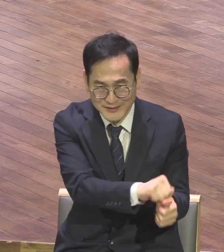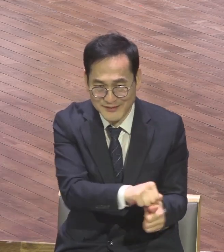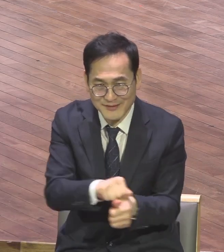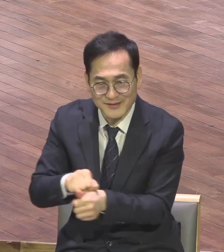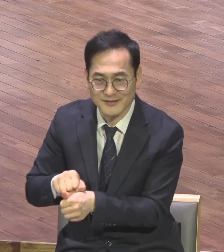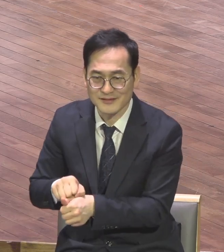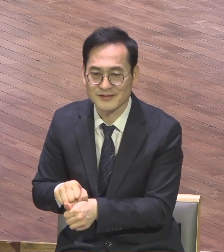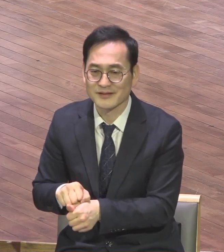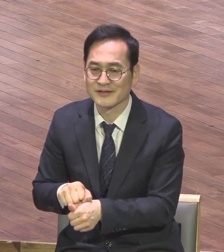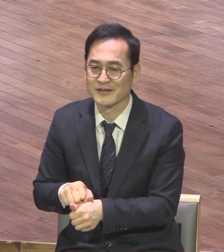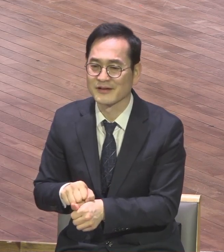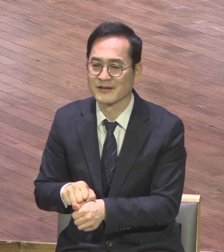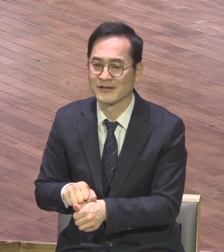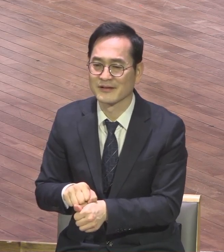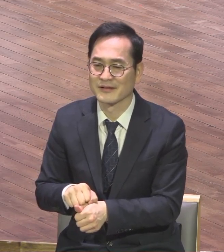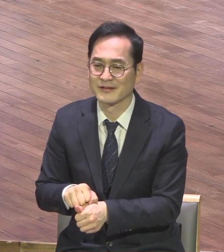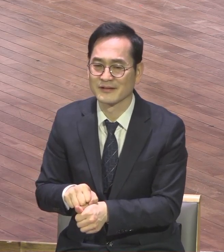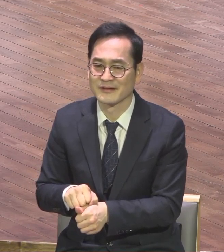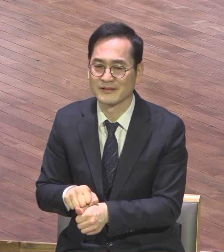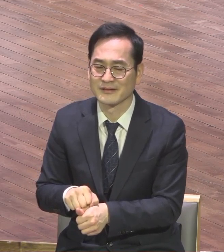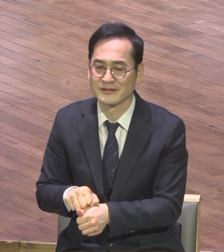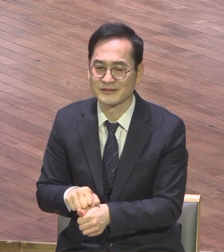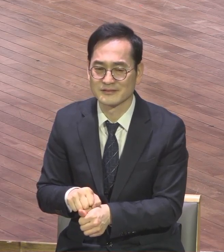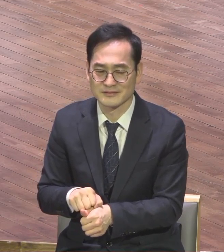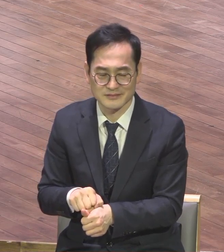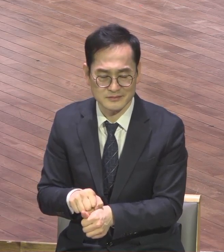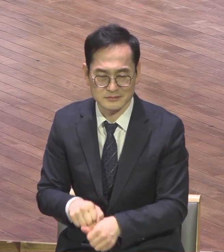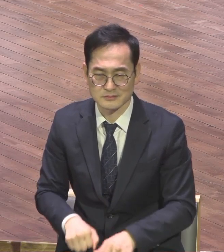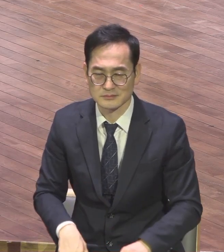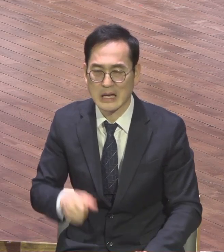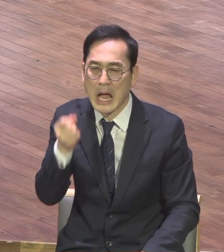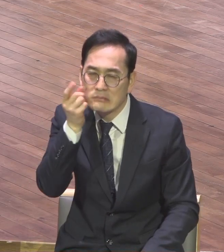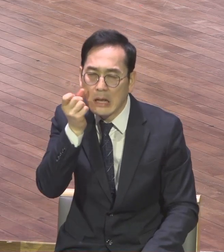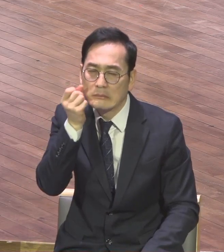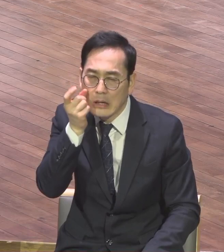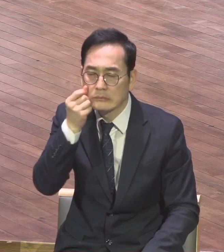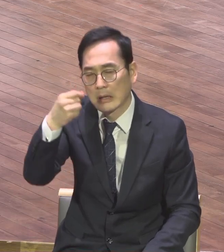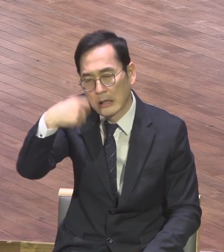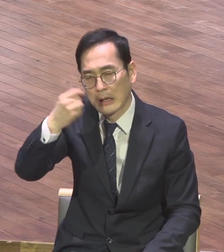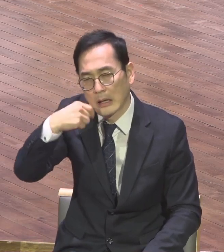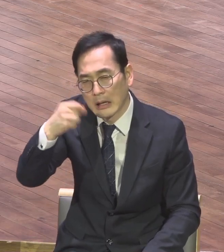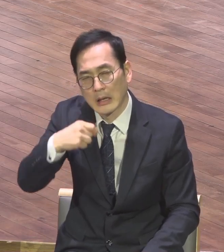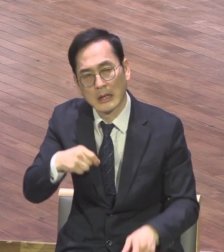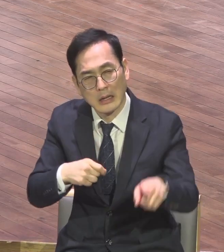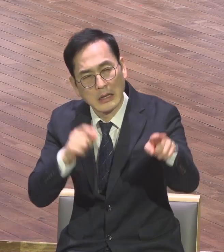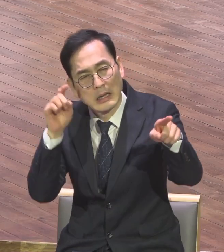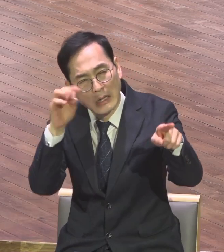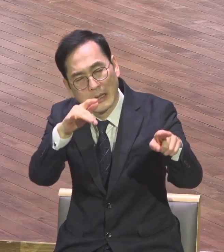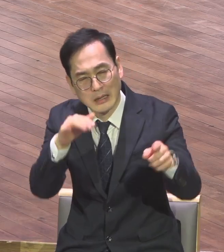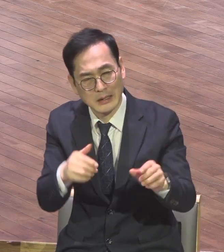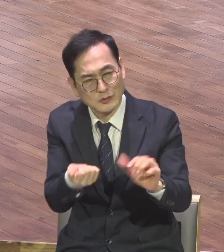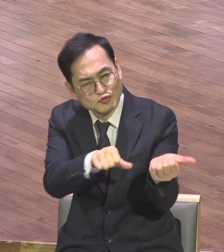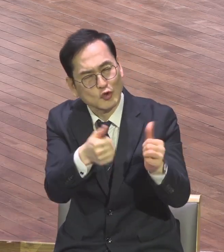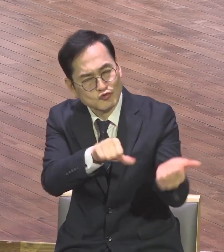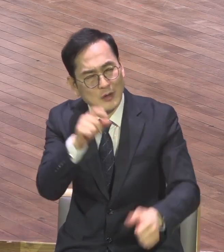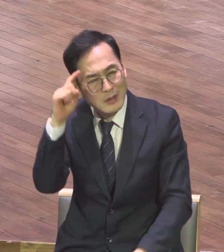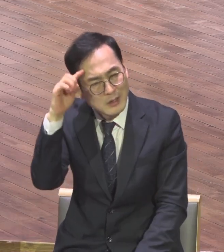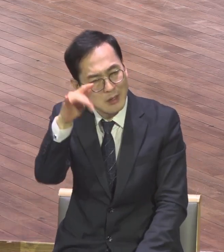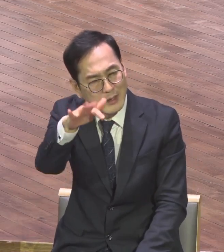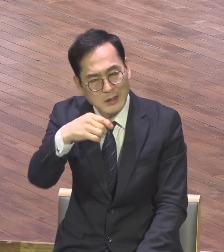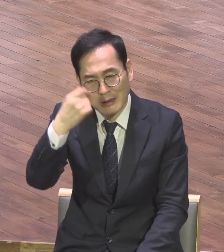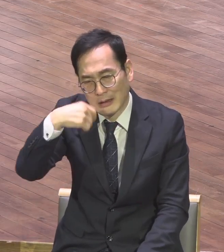슬픔이 잠깐 있지만 그거 가지고 계속 울고 한 달 후에 또 울고 1년 후에 또 울고 평생